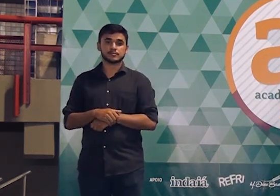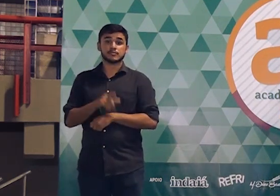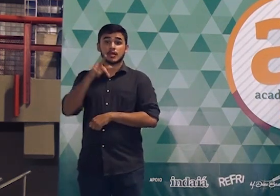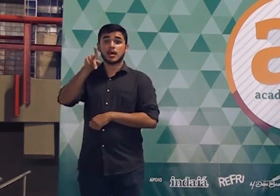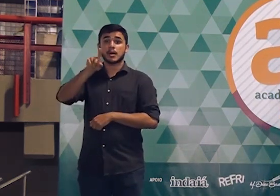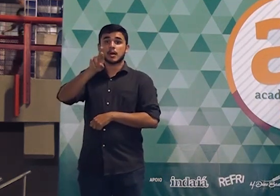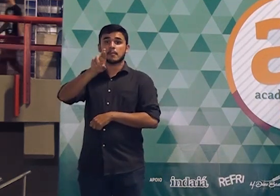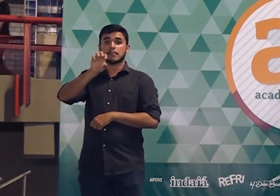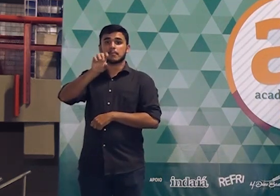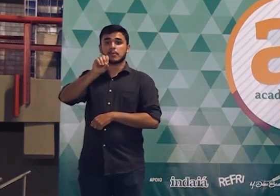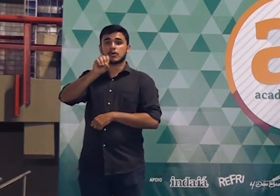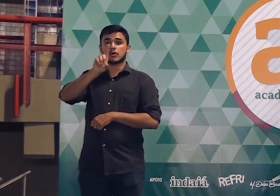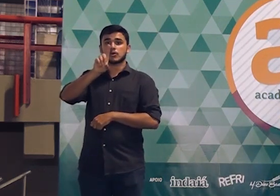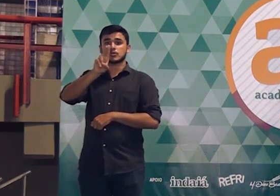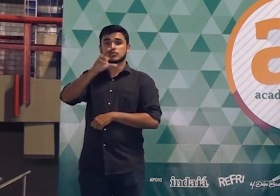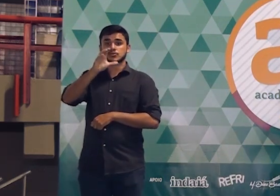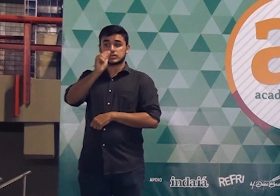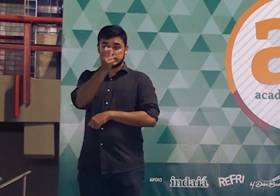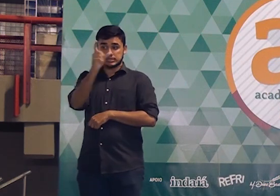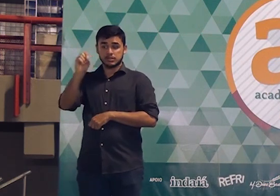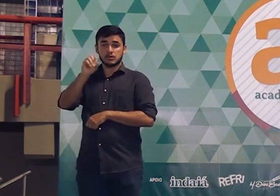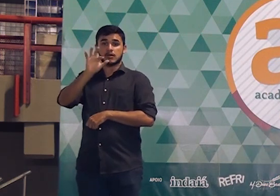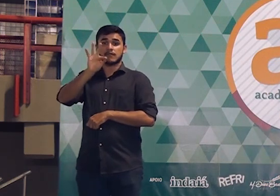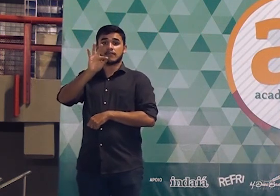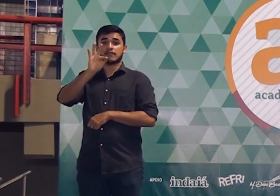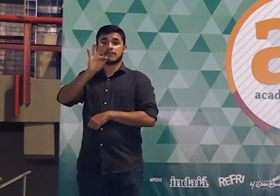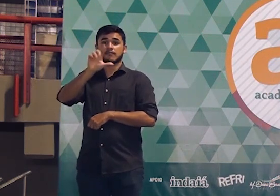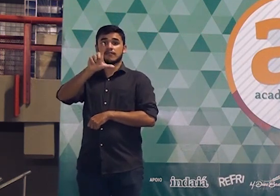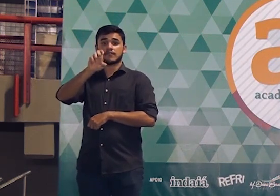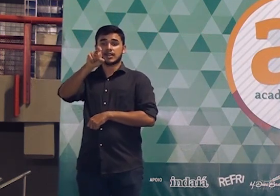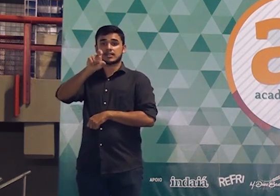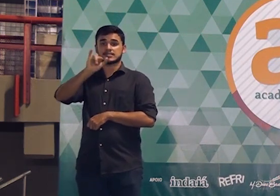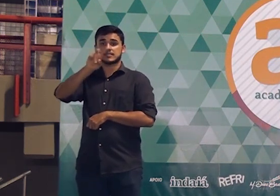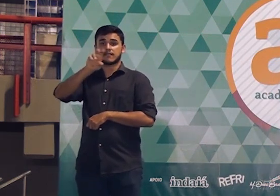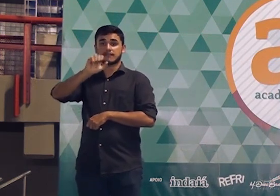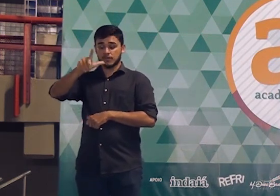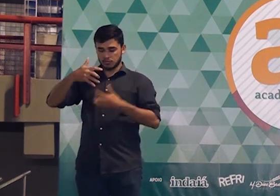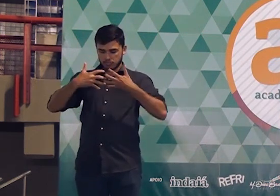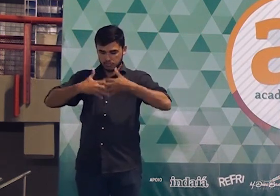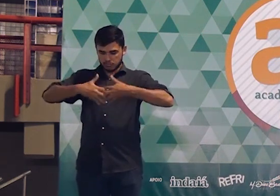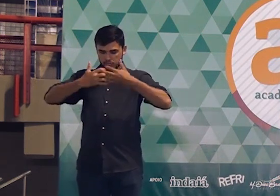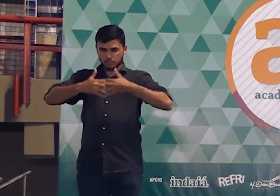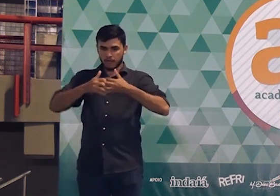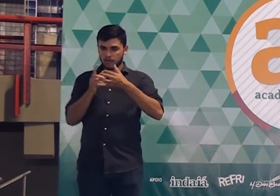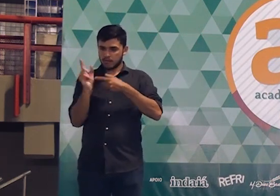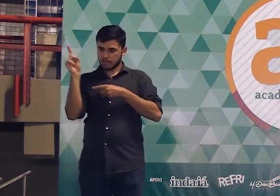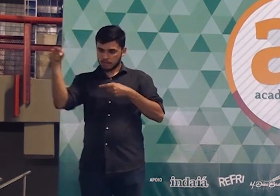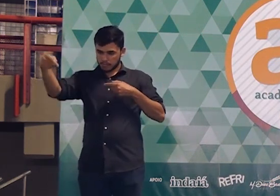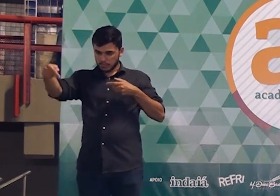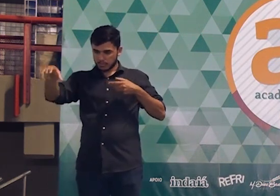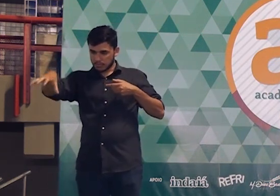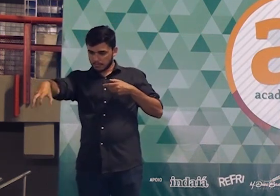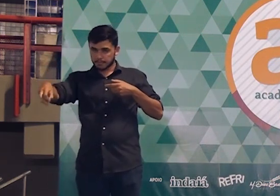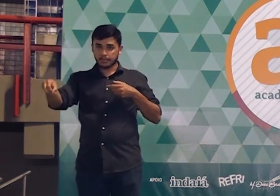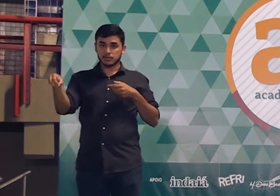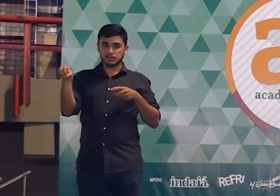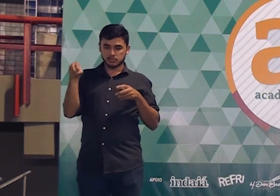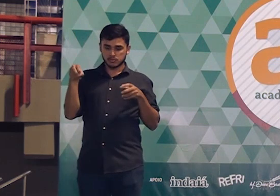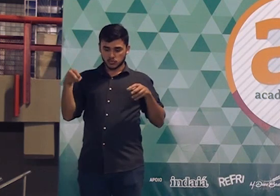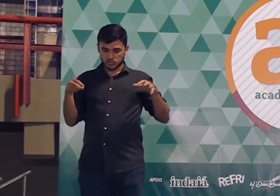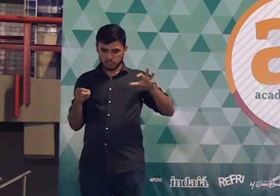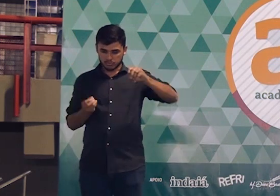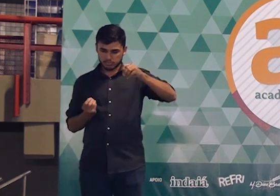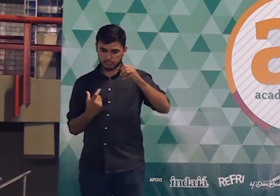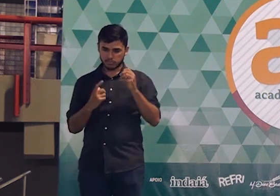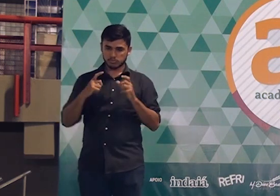flexível numa máquina dessa tem um negócio chamado prensa, tá? Que ela pega a peça, certo? E vai fazer